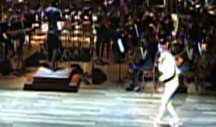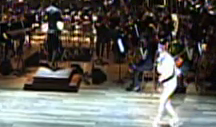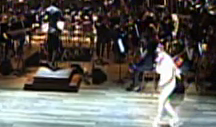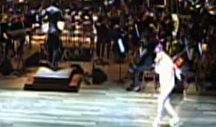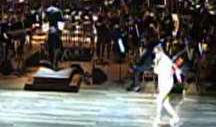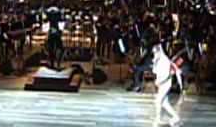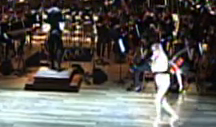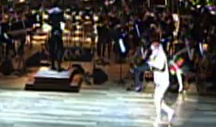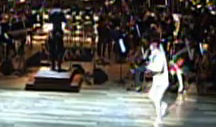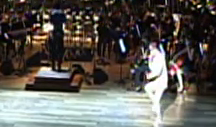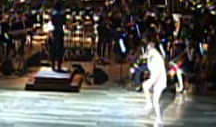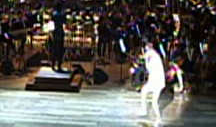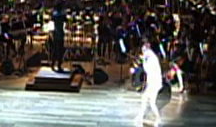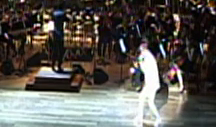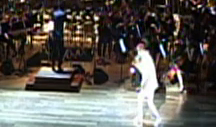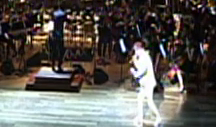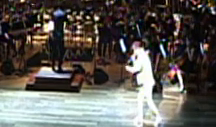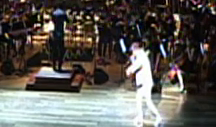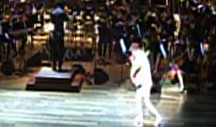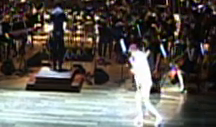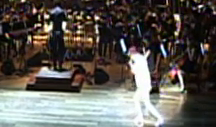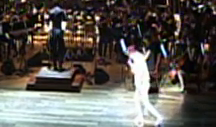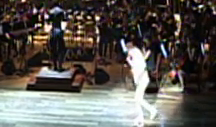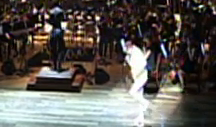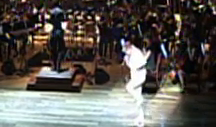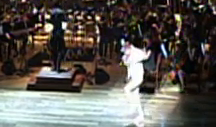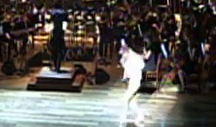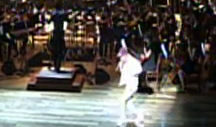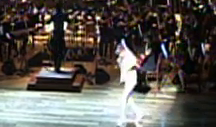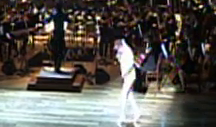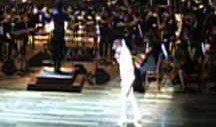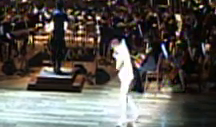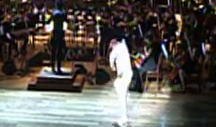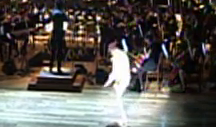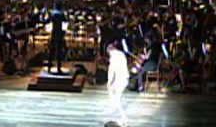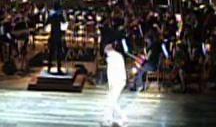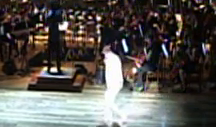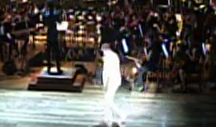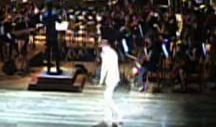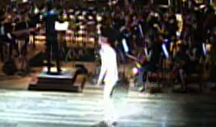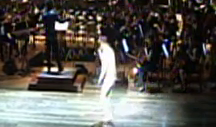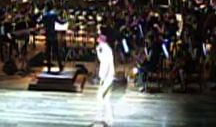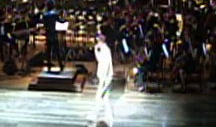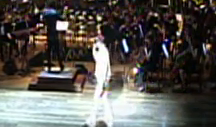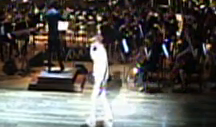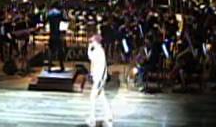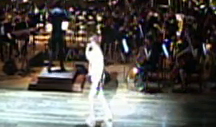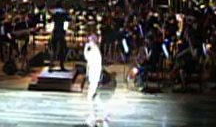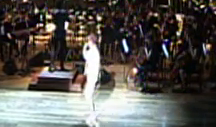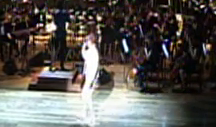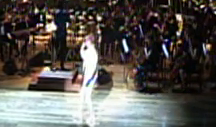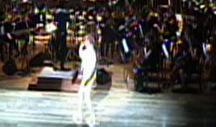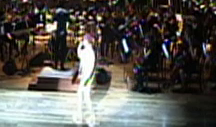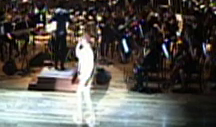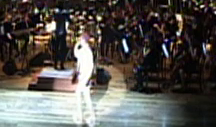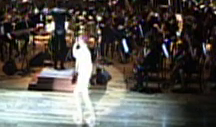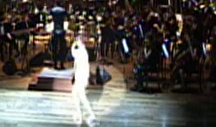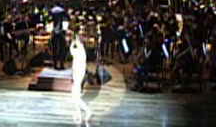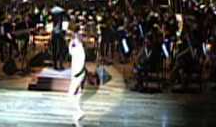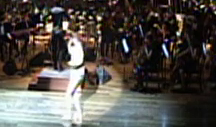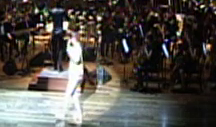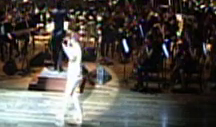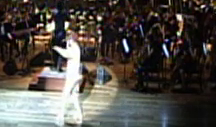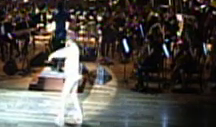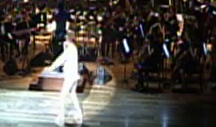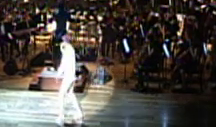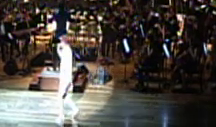rap. Mantengo vivo, sin esperar de la calle un motivo mi alma, solo conmigo. Mi rock y pop a quedarse conmigo, sin poder parar la mano con que escribo,